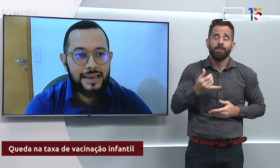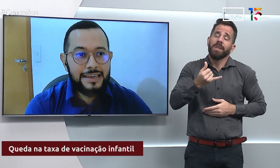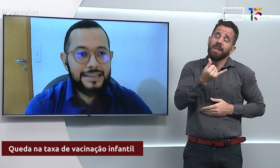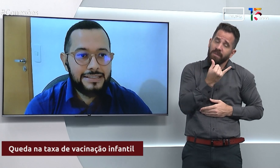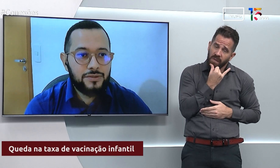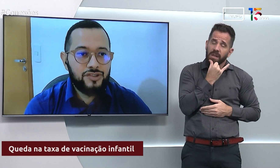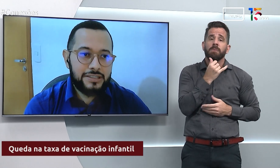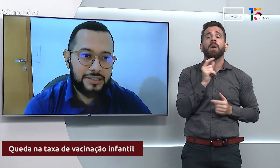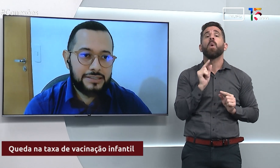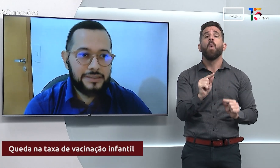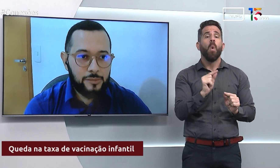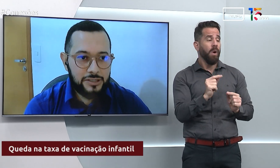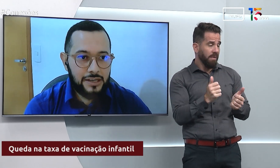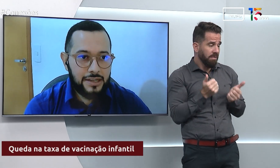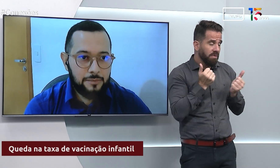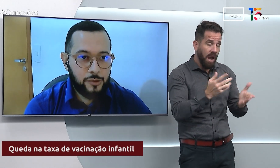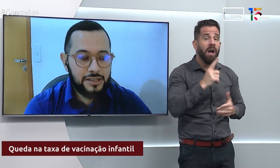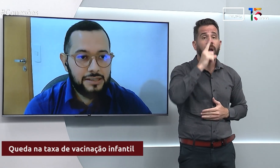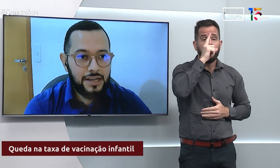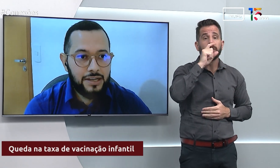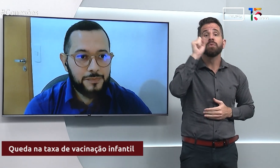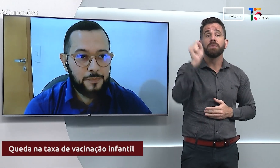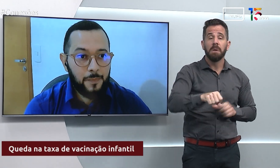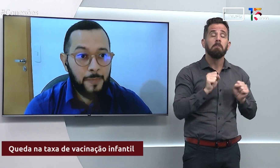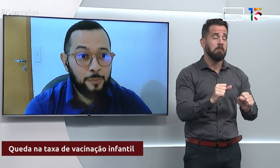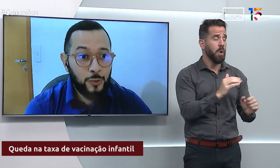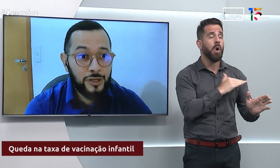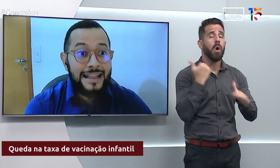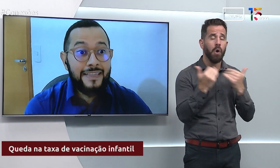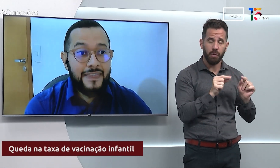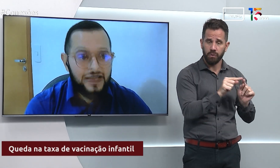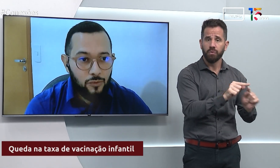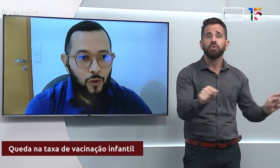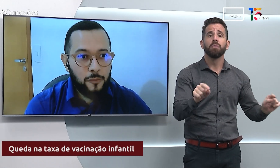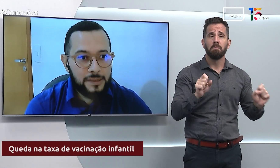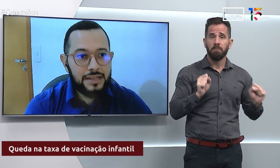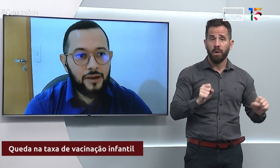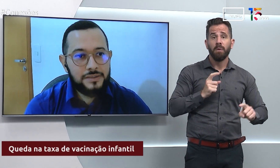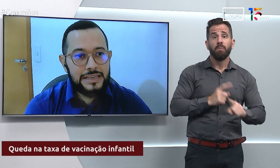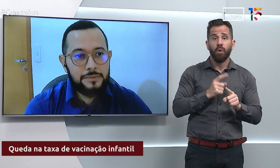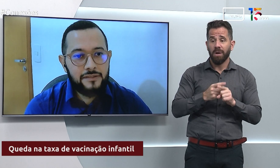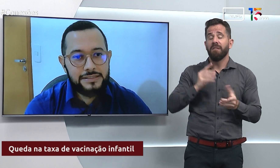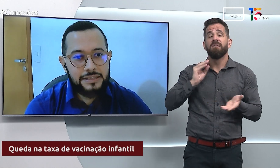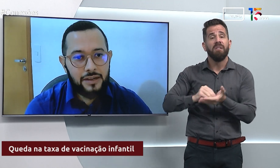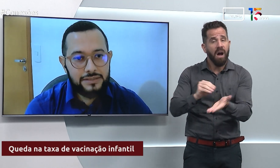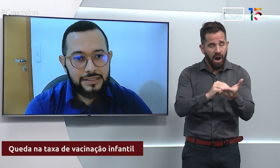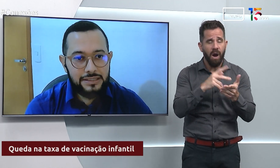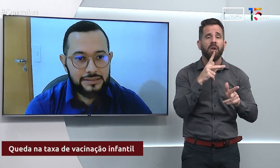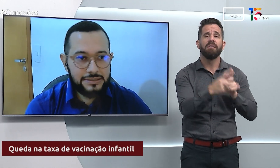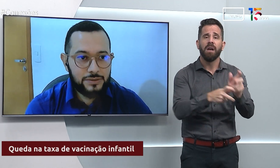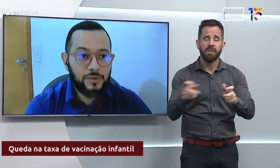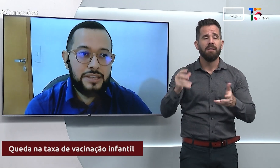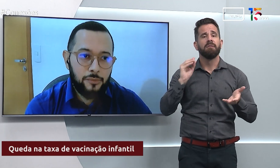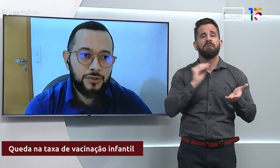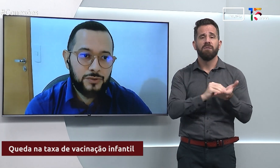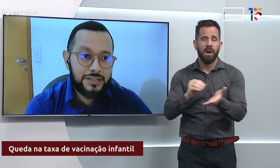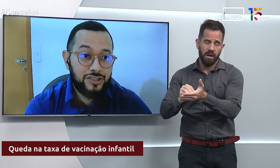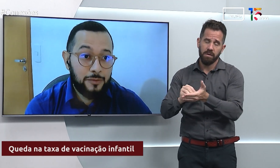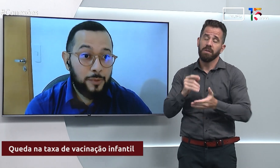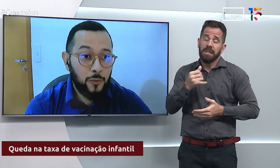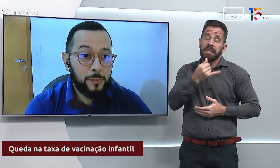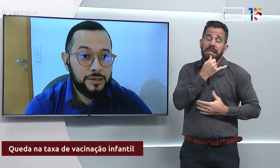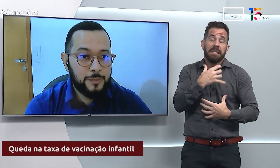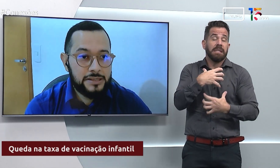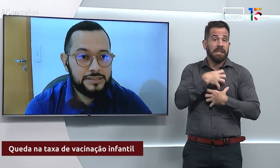crianças em risco de internação e mortalidade por não completar o esquema vacinal das crianças, o que é muito